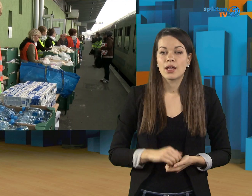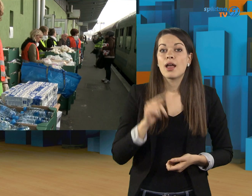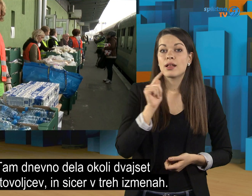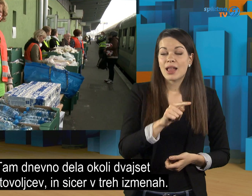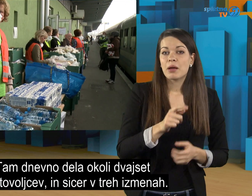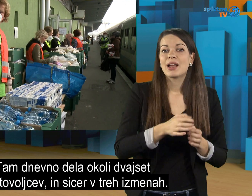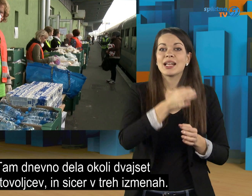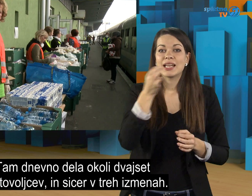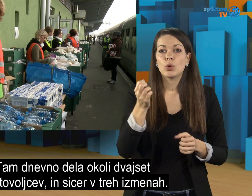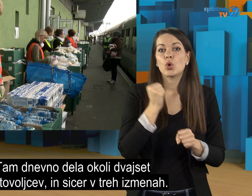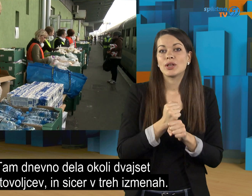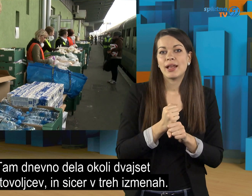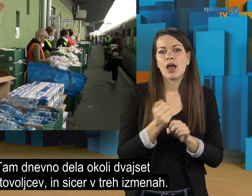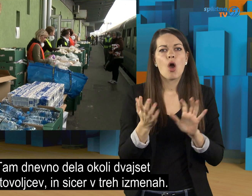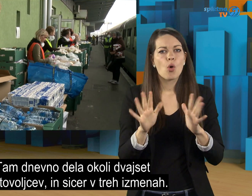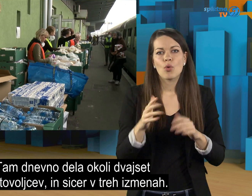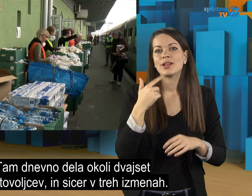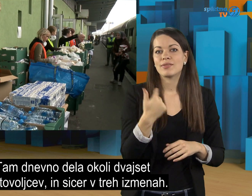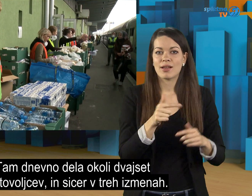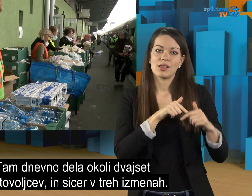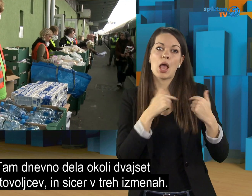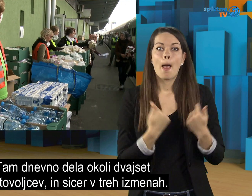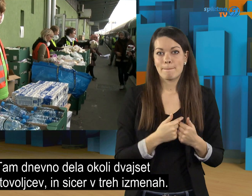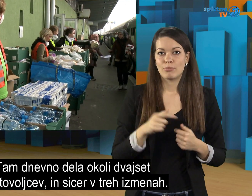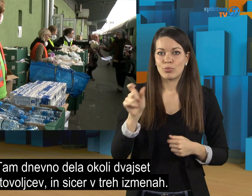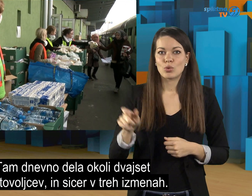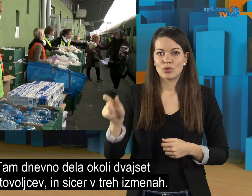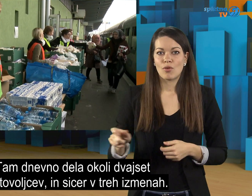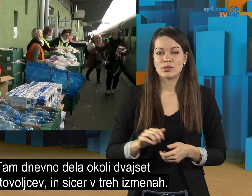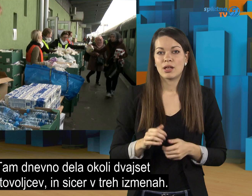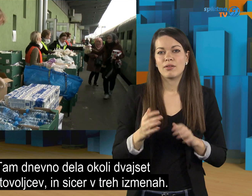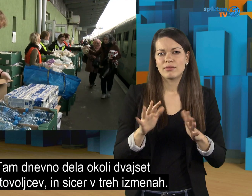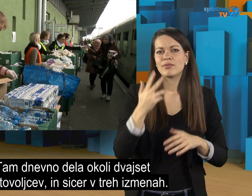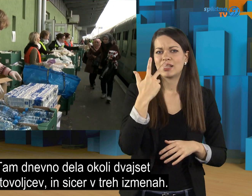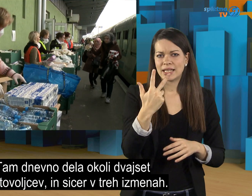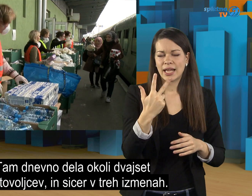Tam dnevno dela okoli 20 prostovoljcev, in sicer v 3 izmenah.